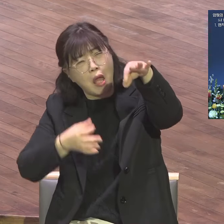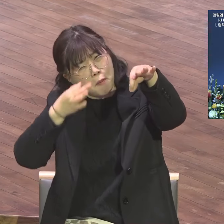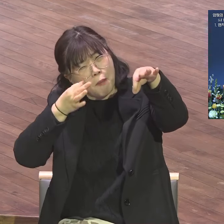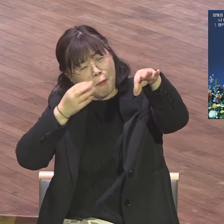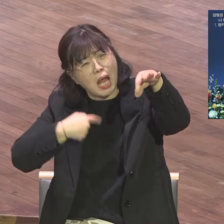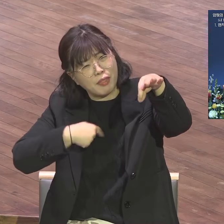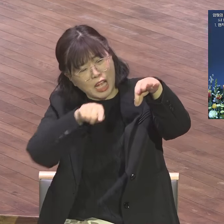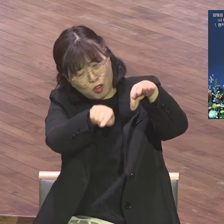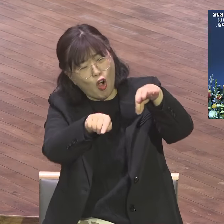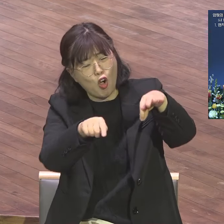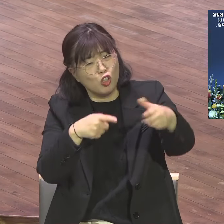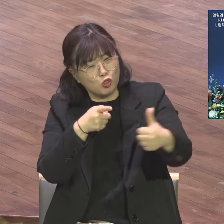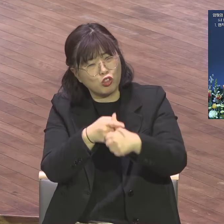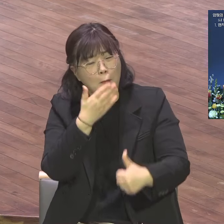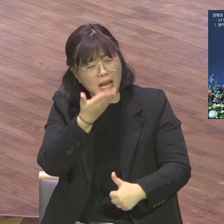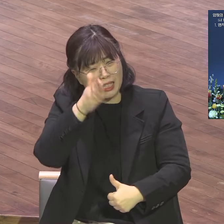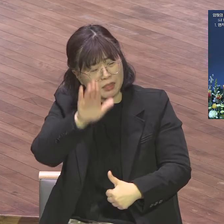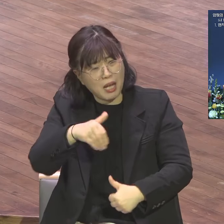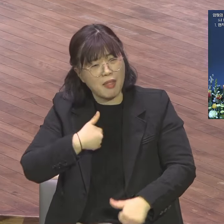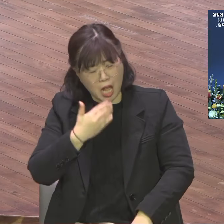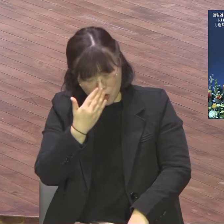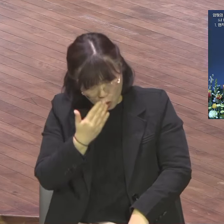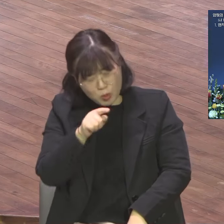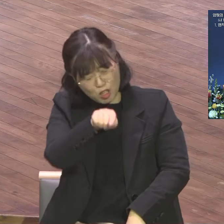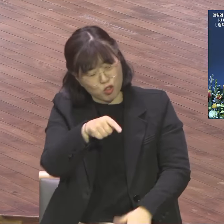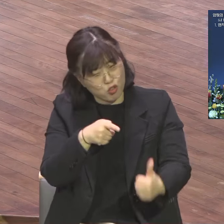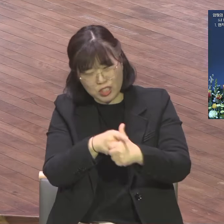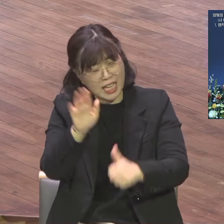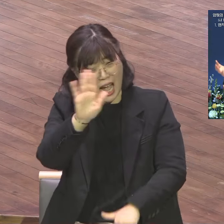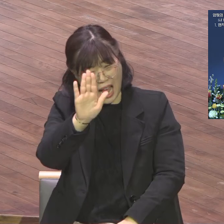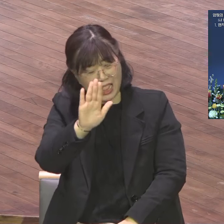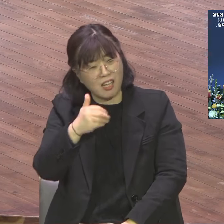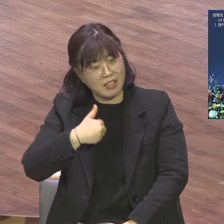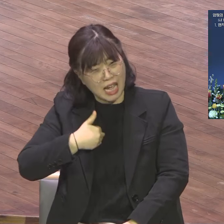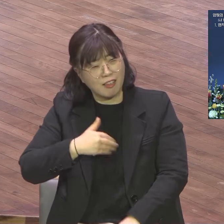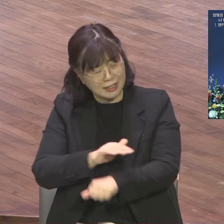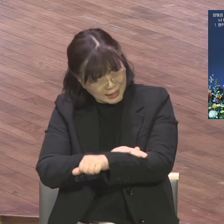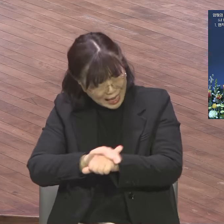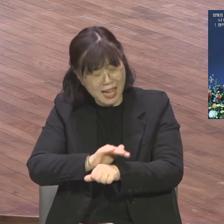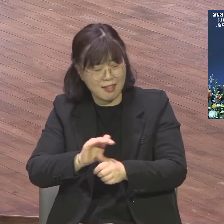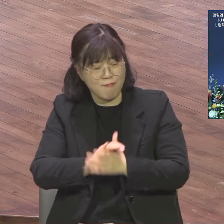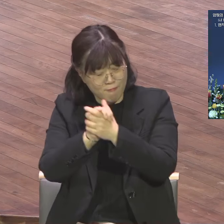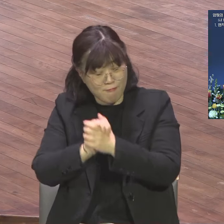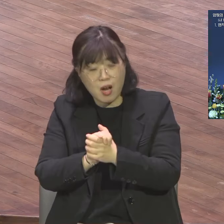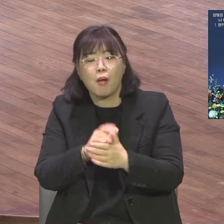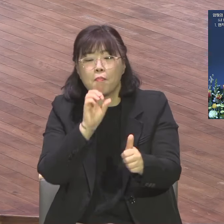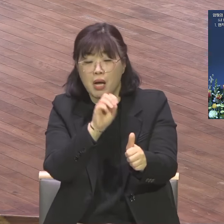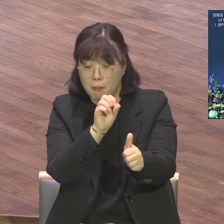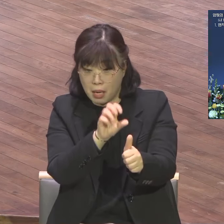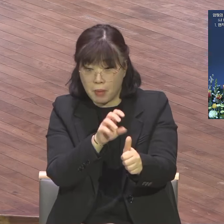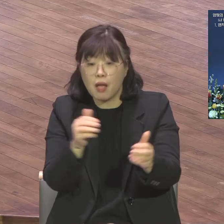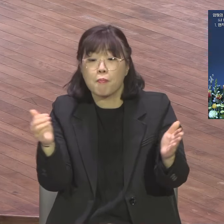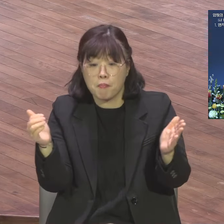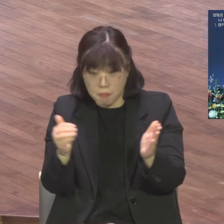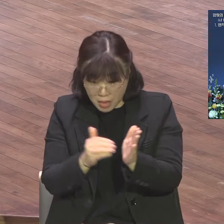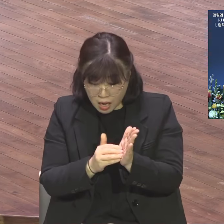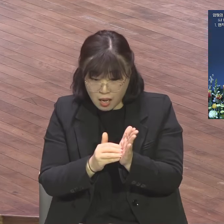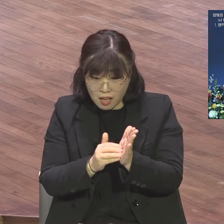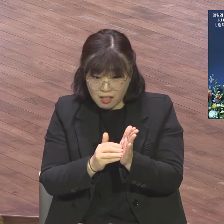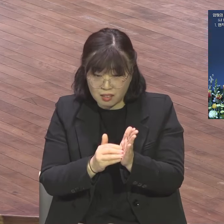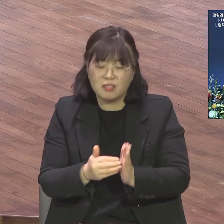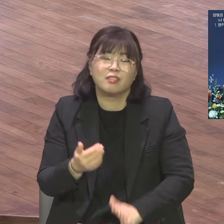준비를 다 했습니다. 막 그야말로 막 이 바벨론 백항목부터 해가지고 막 준비를 하나 안